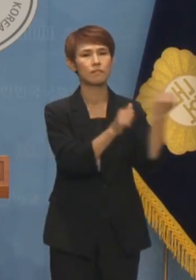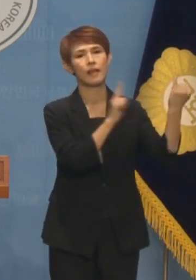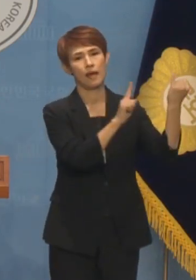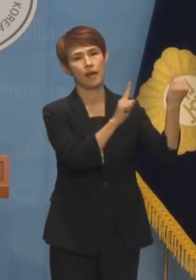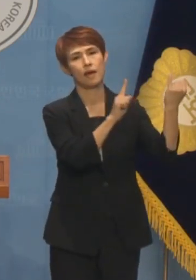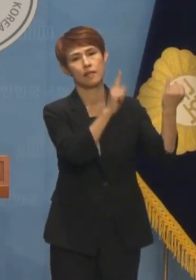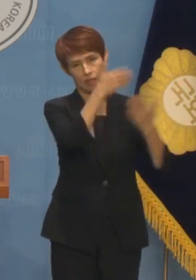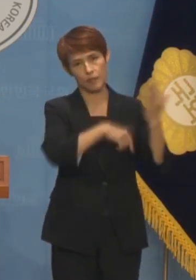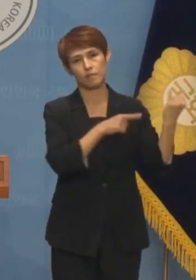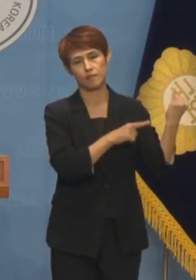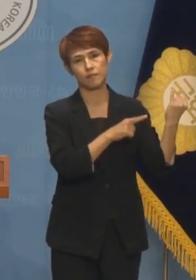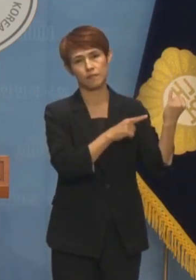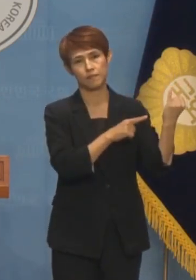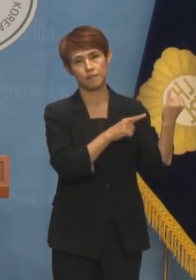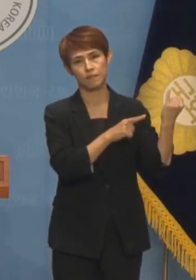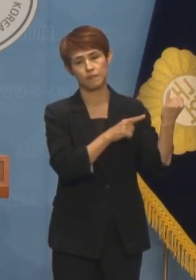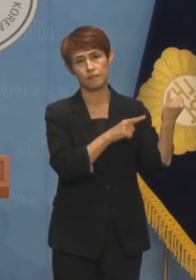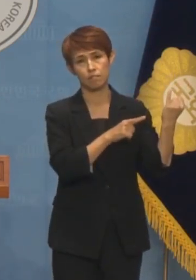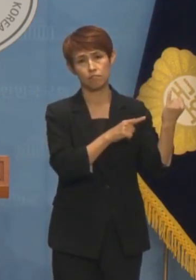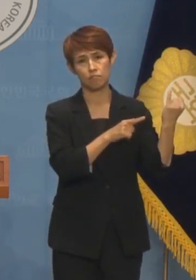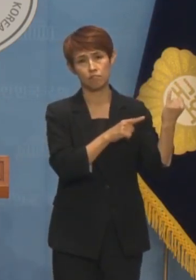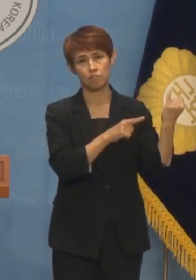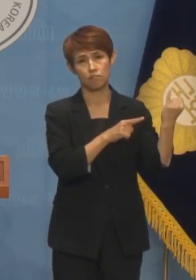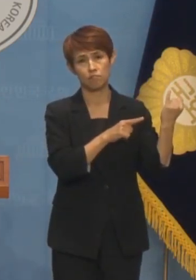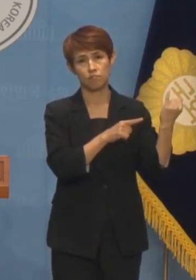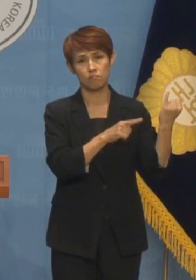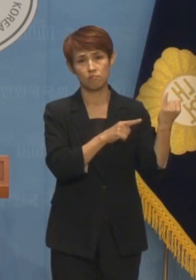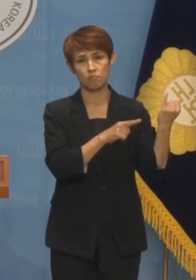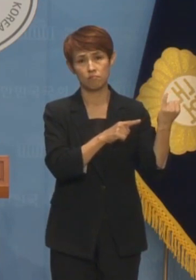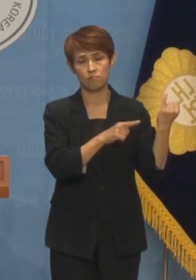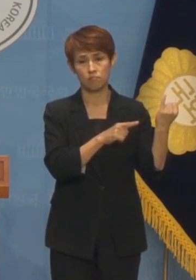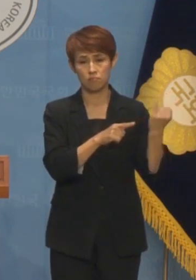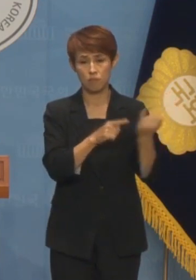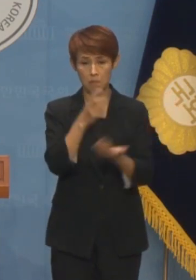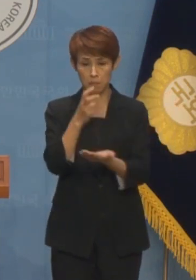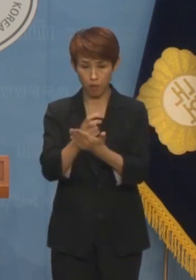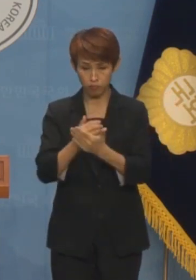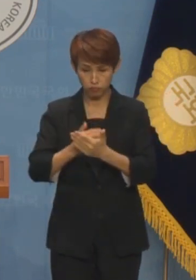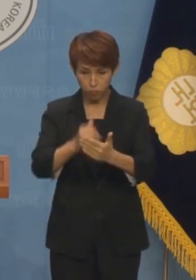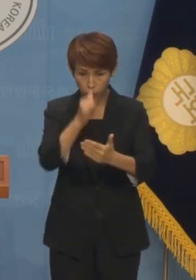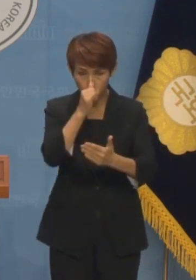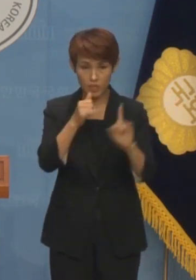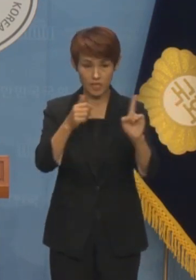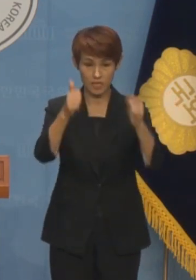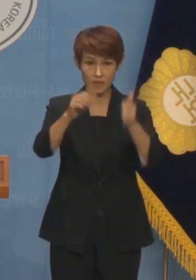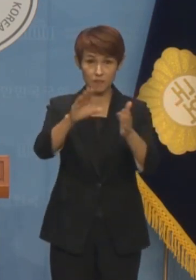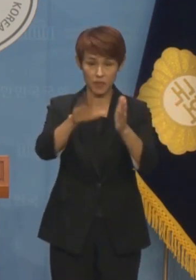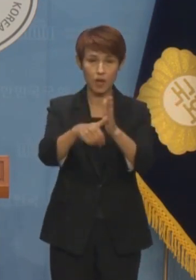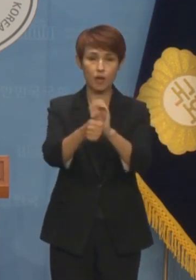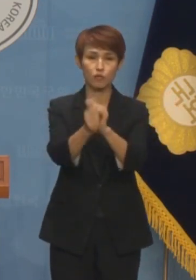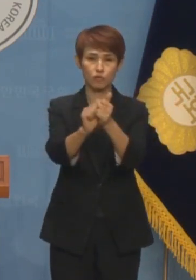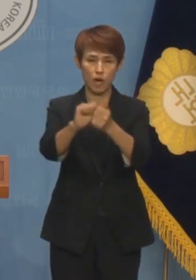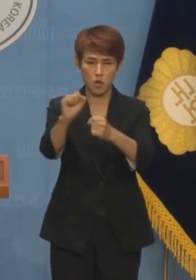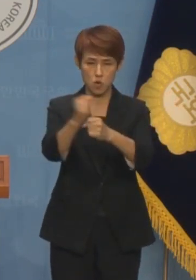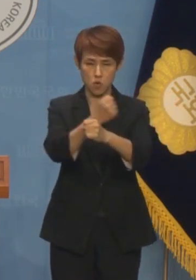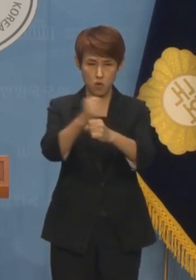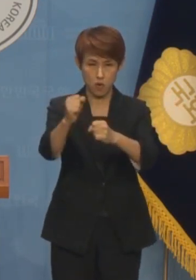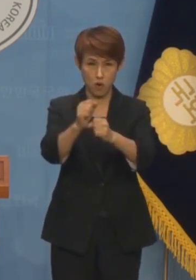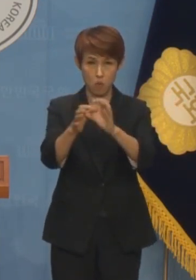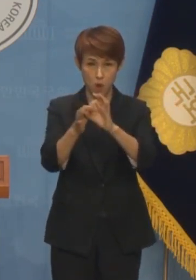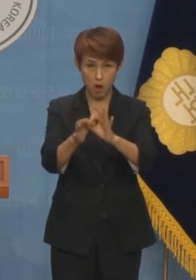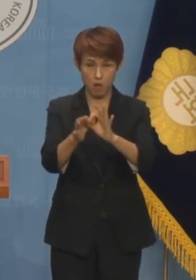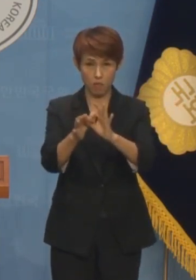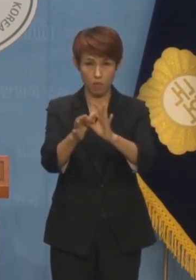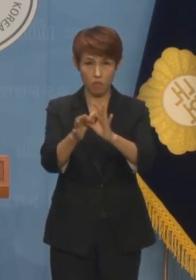남았습니다. 같은 법논리를 적용한다면 1심에서 주가 조작 전주